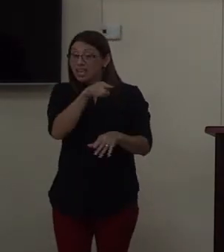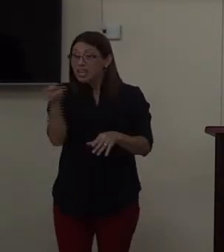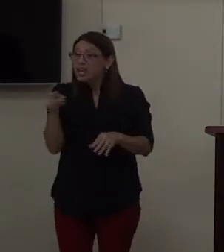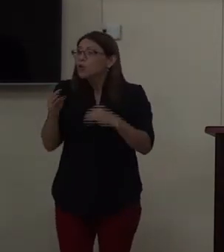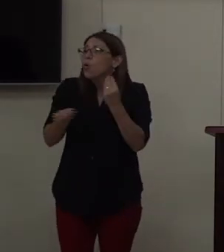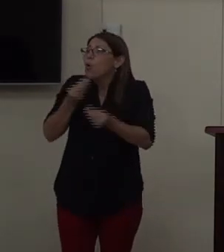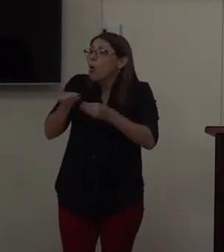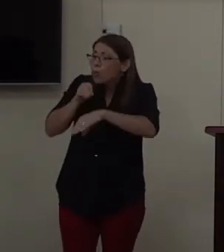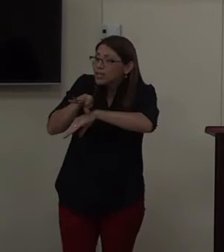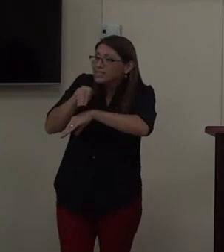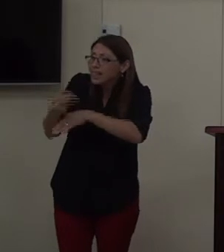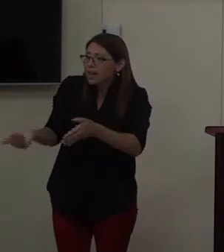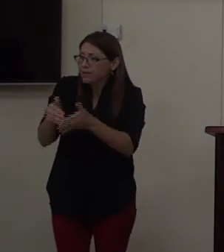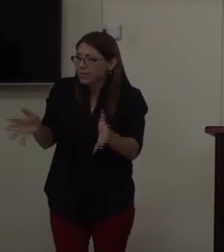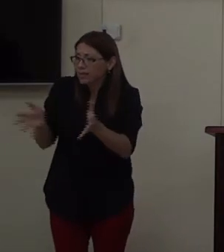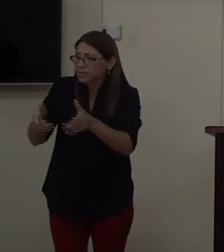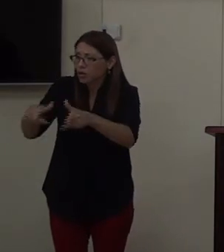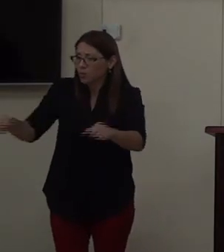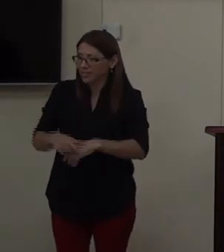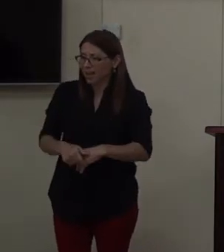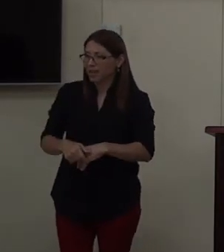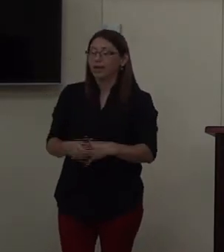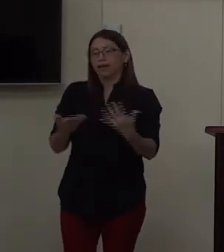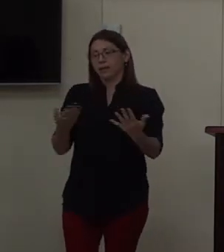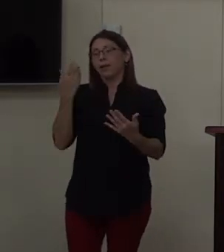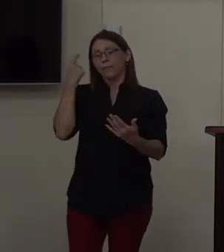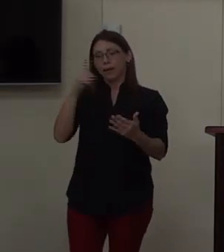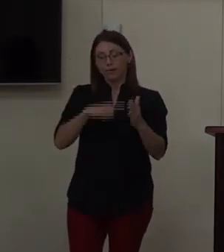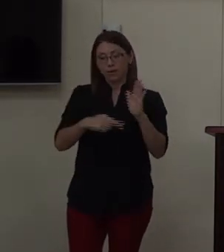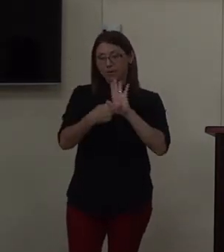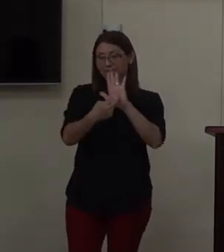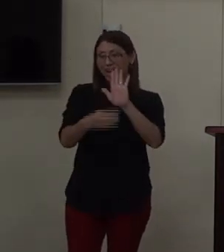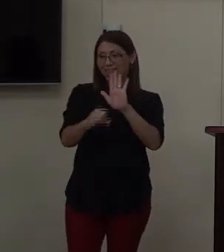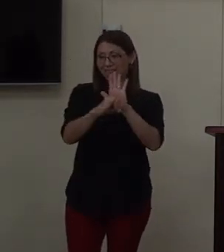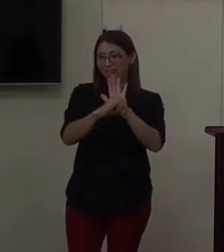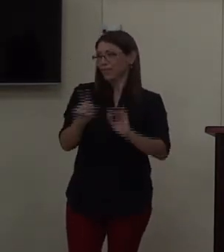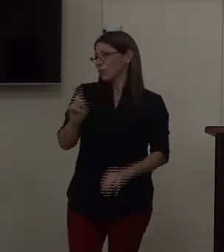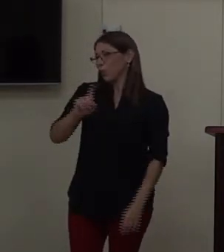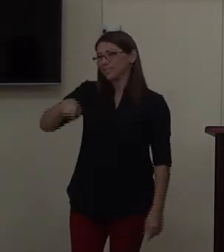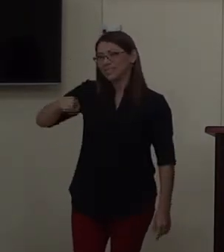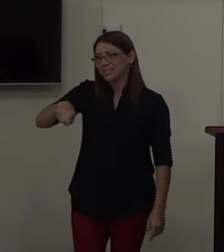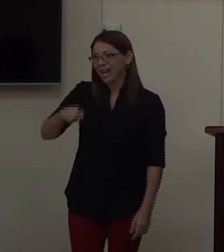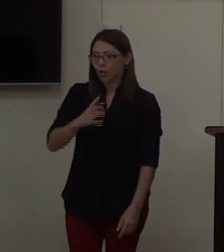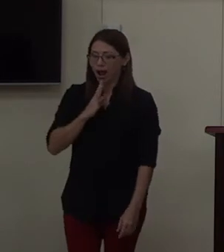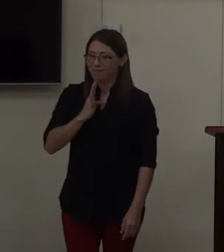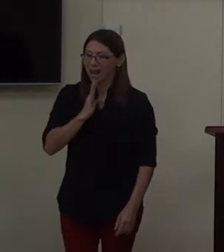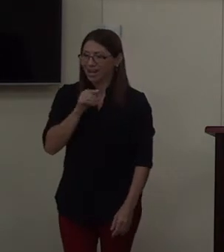en la revitalización lingüística? Bueno, que para representar la identidad no es necesario hablar la